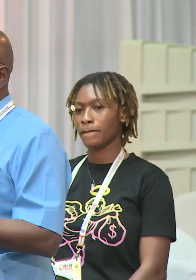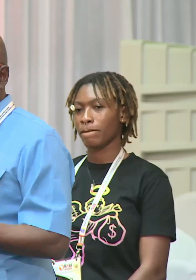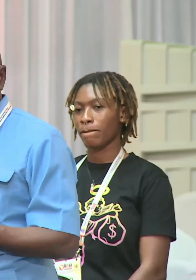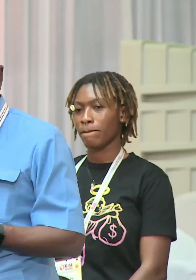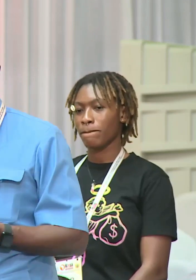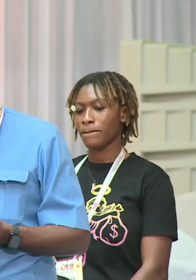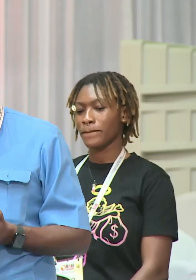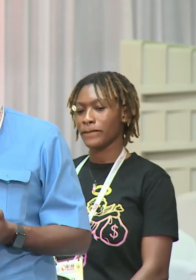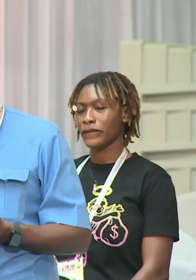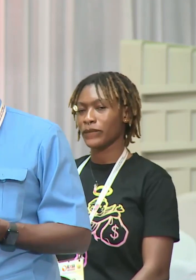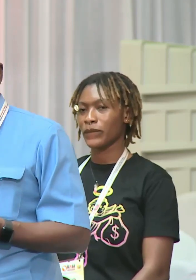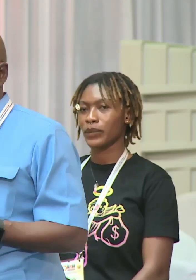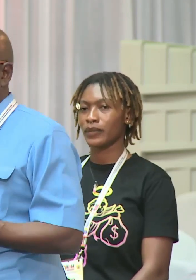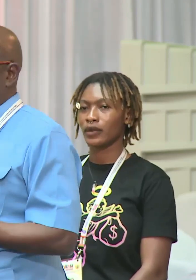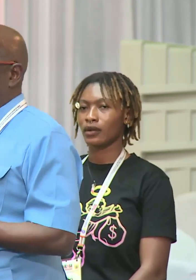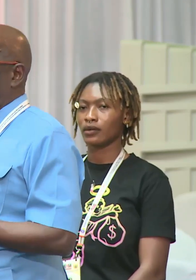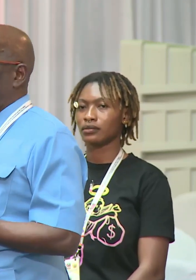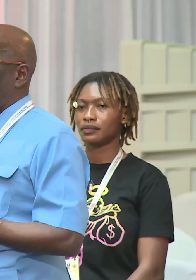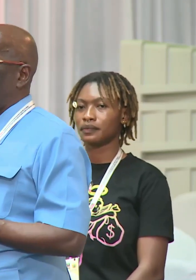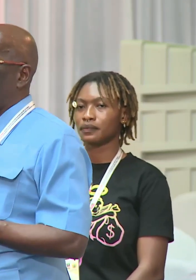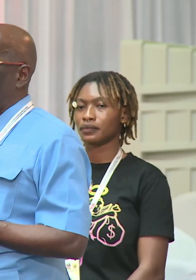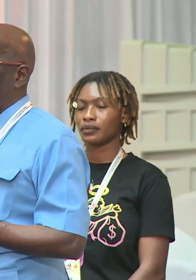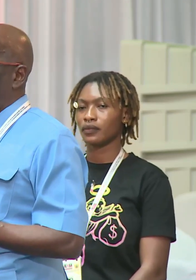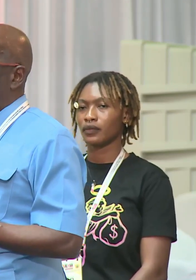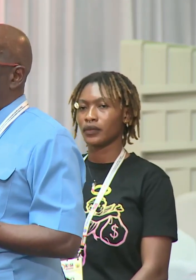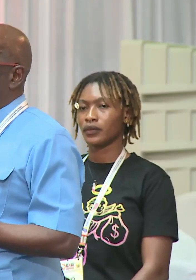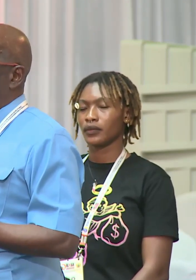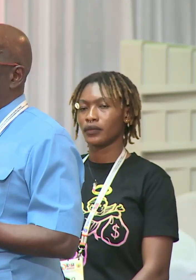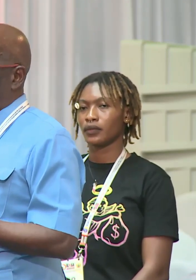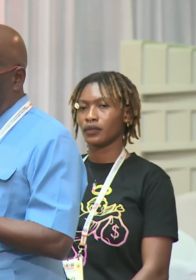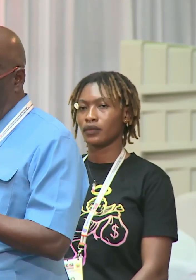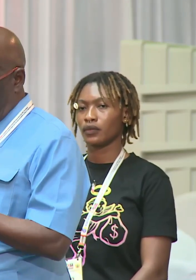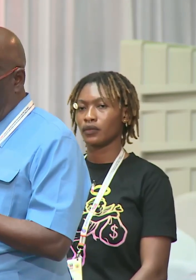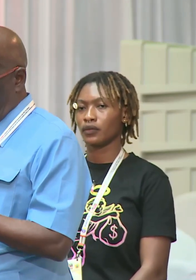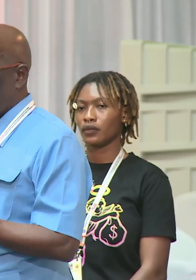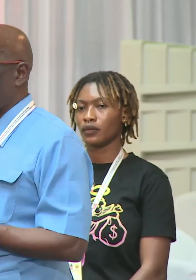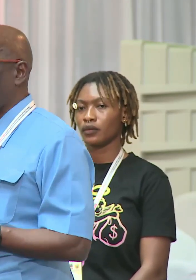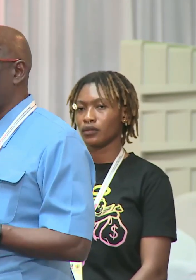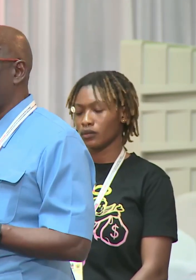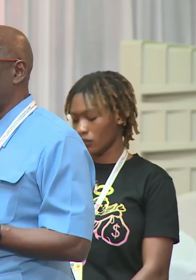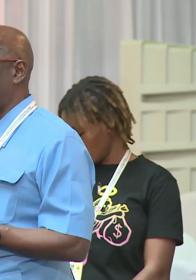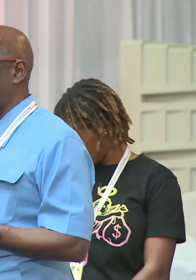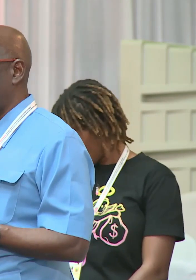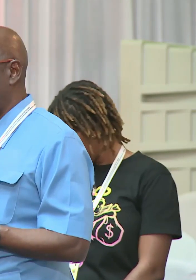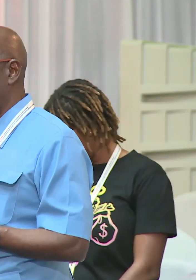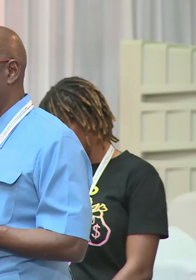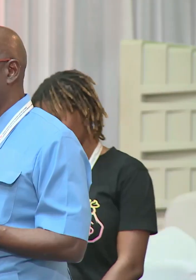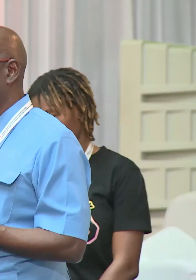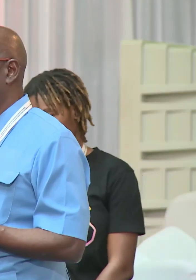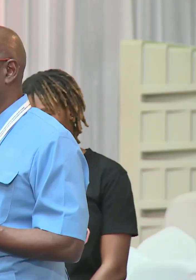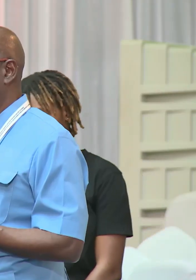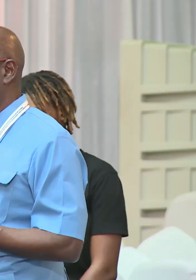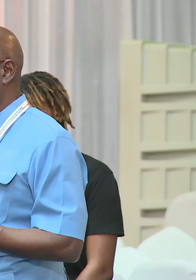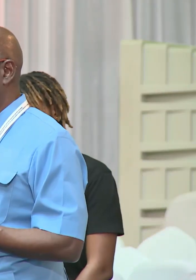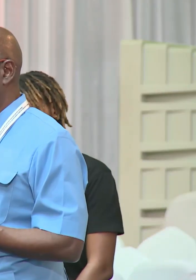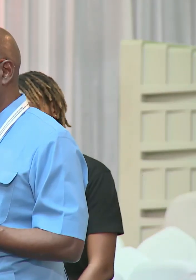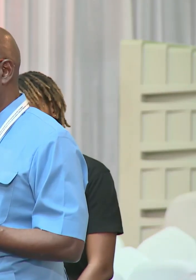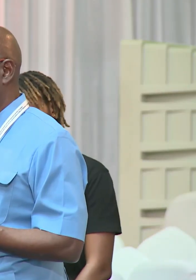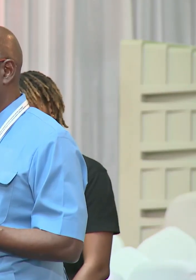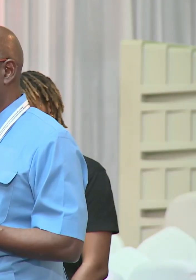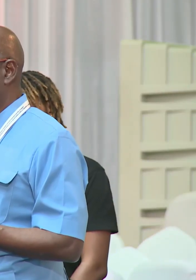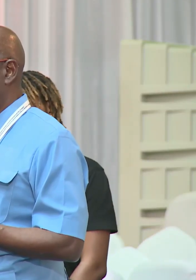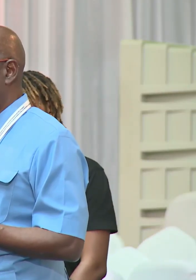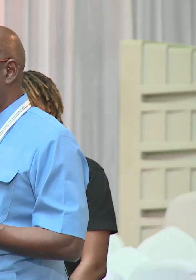que chez nous, on a lancé une initiative d'élimination de VIH pédiatrique.